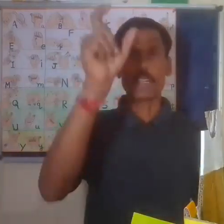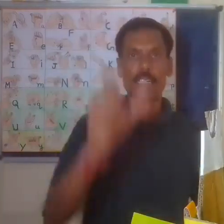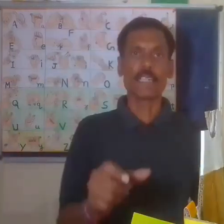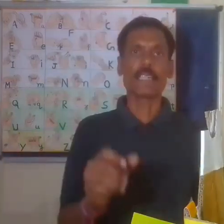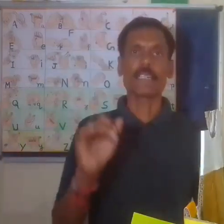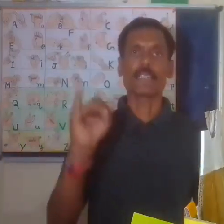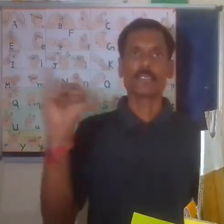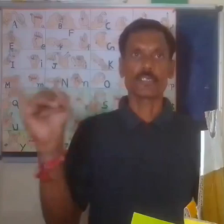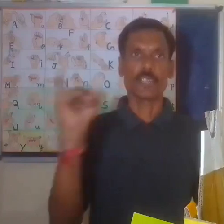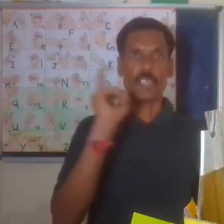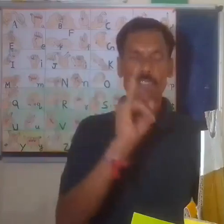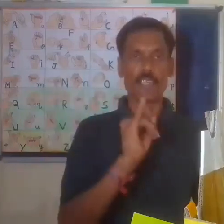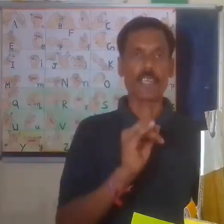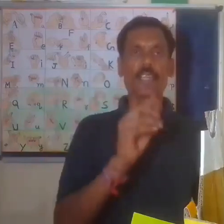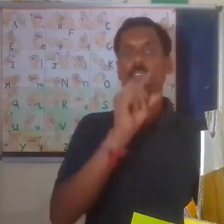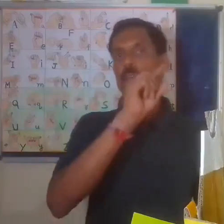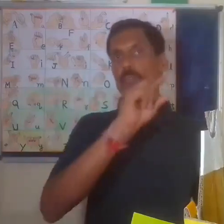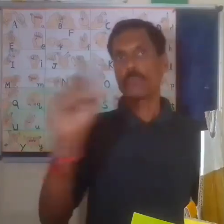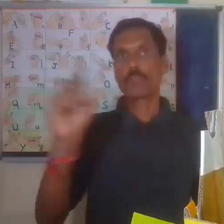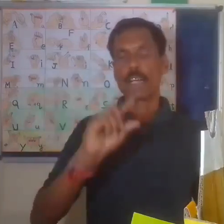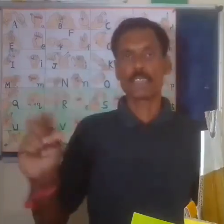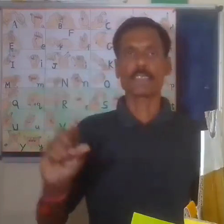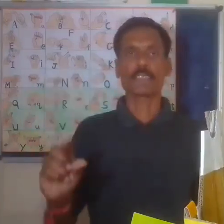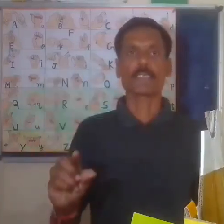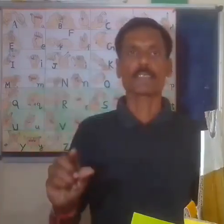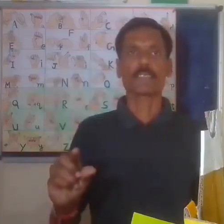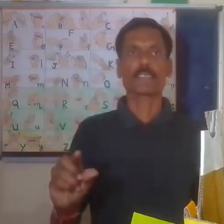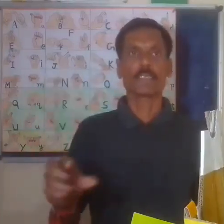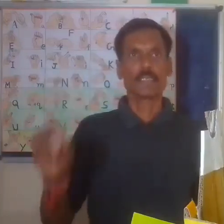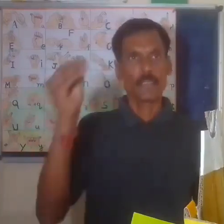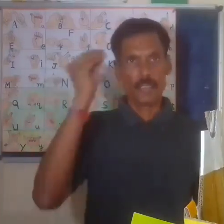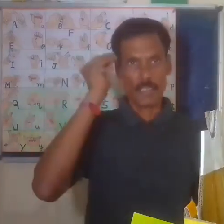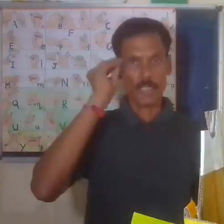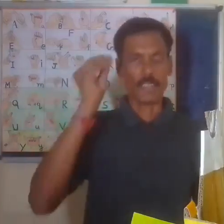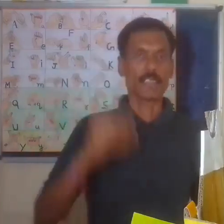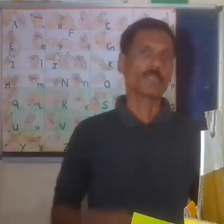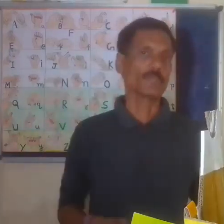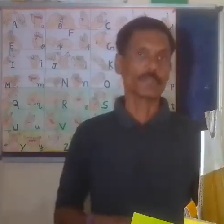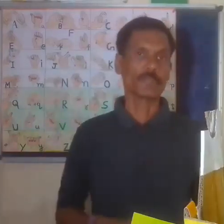वाले छः छः वर्ड्स सीखे।